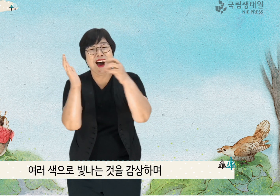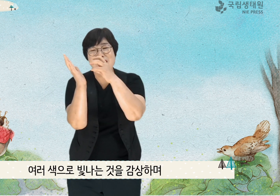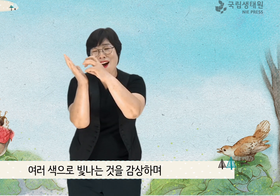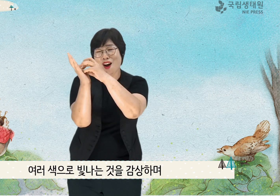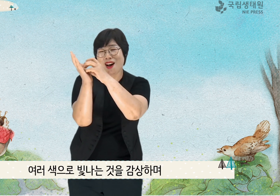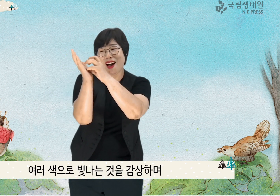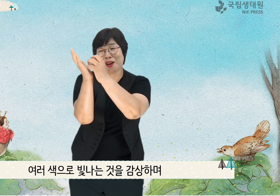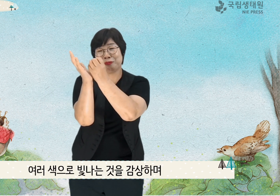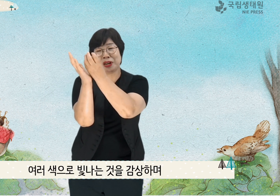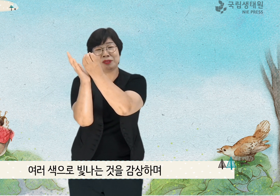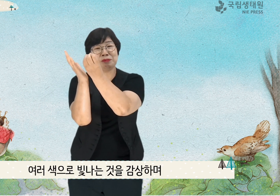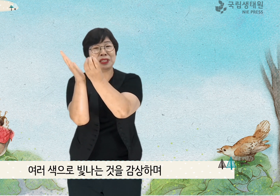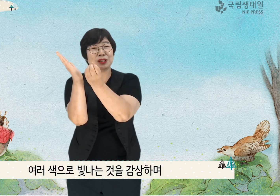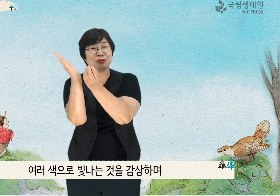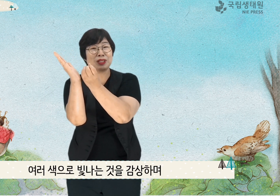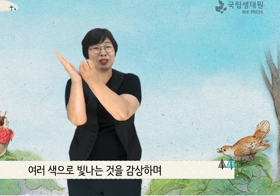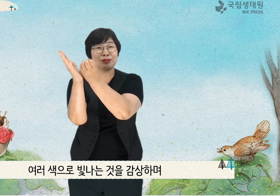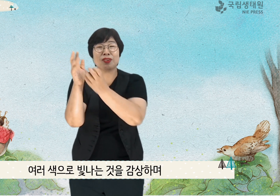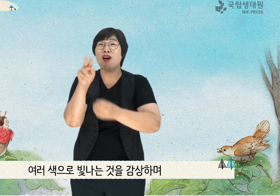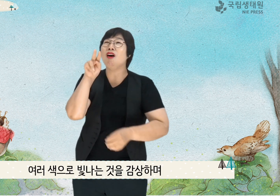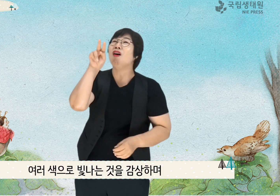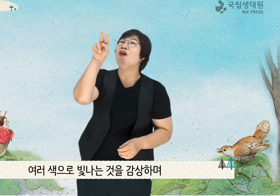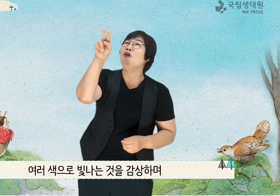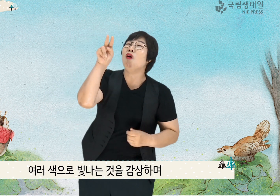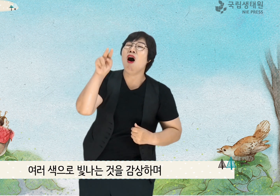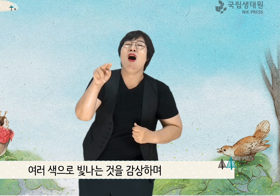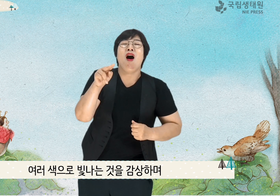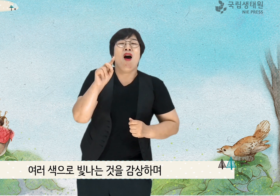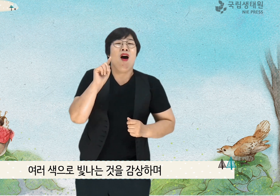여러 색으로 빛나는 것을 감상하며